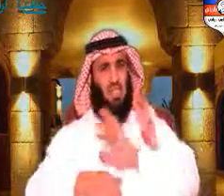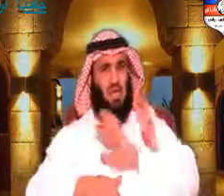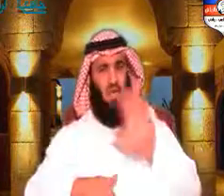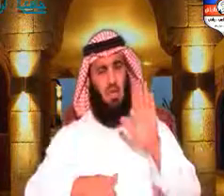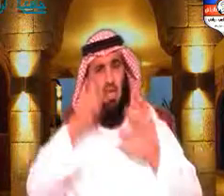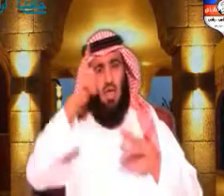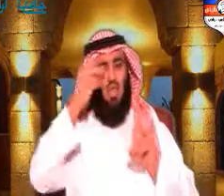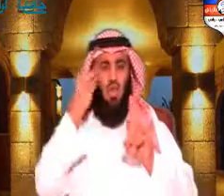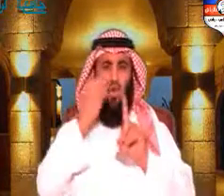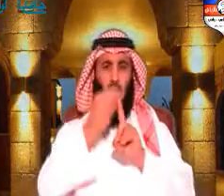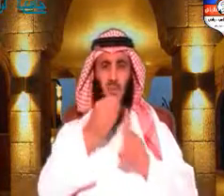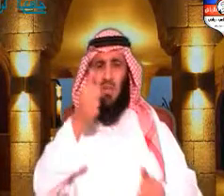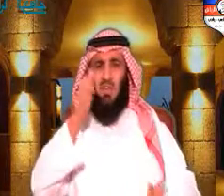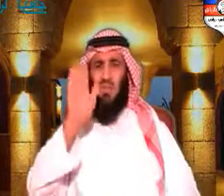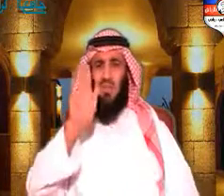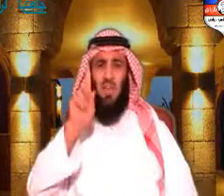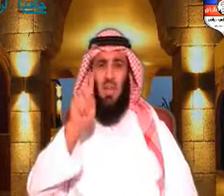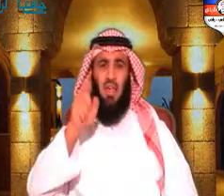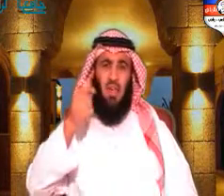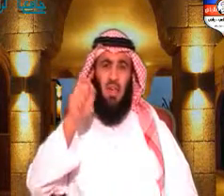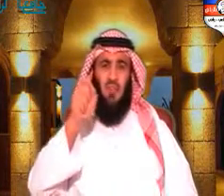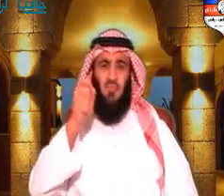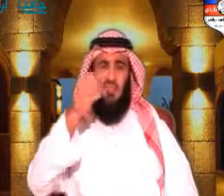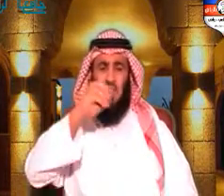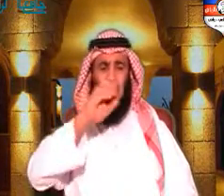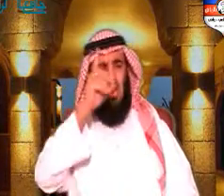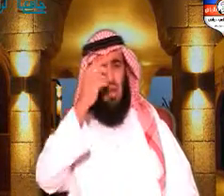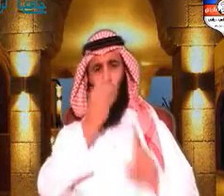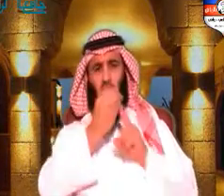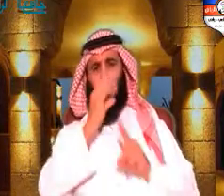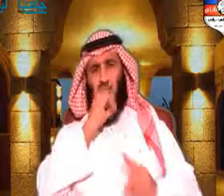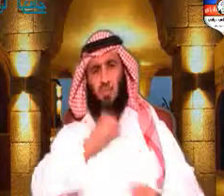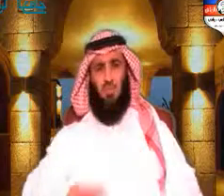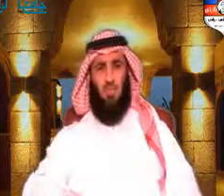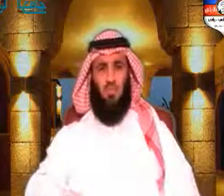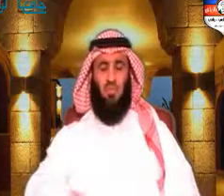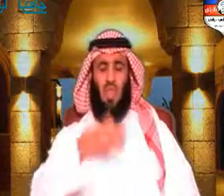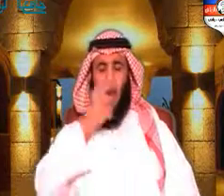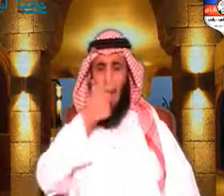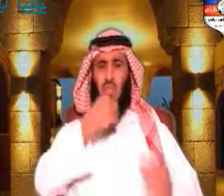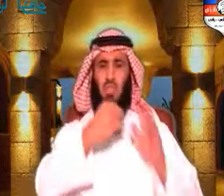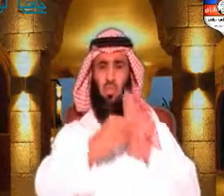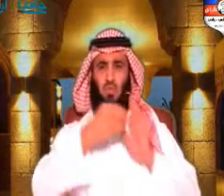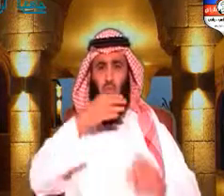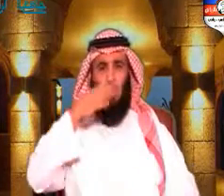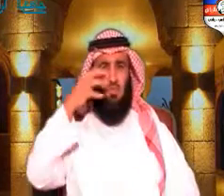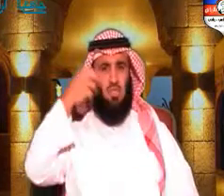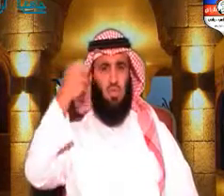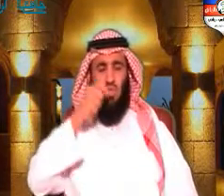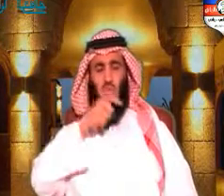يحب المسرفين. وقد قال النبي صلى الله عليه وسلم: كلوا واشربوا